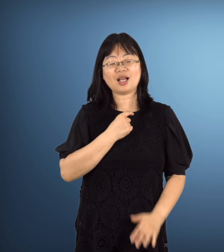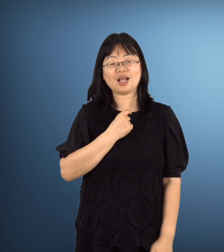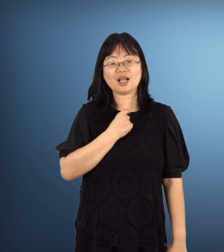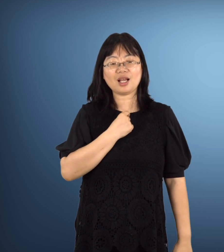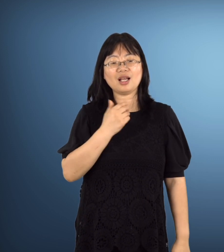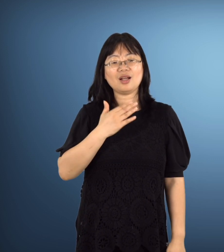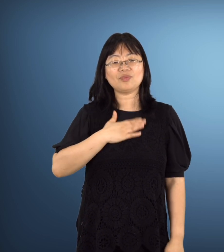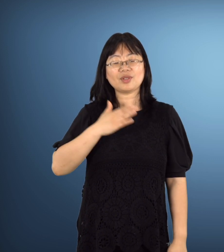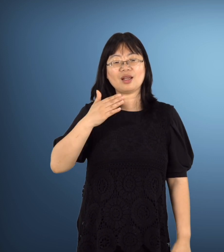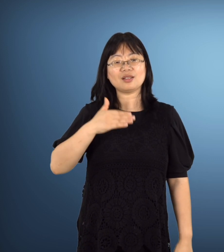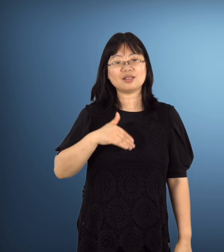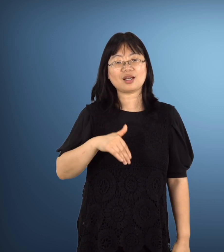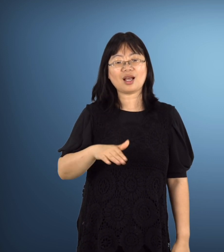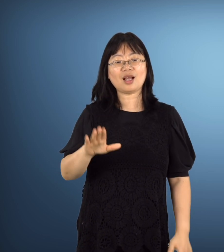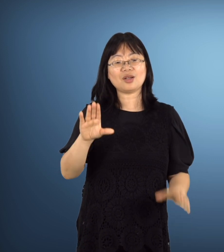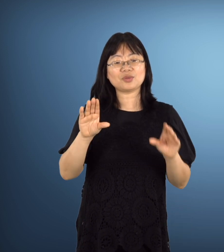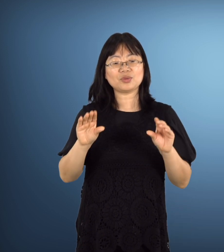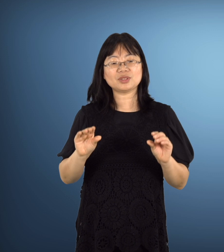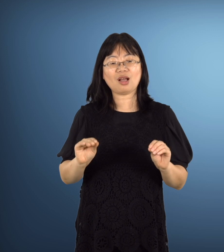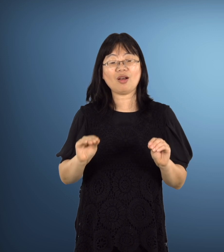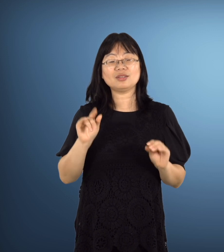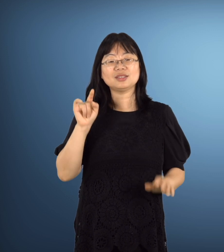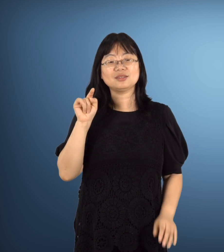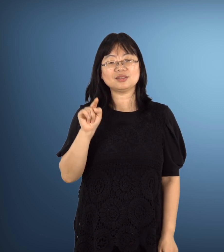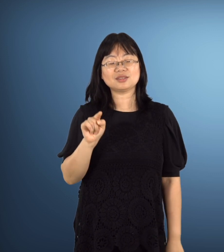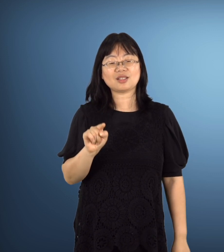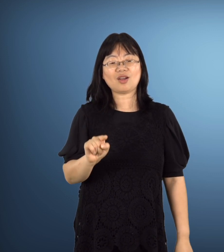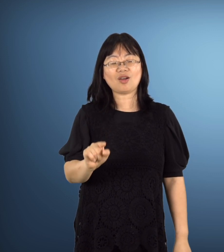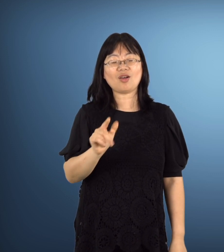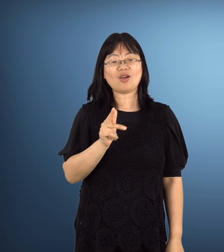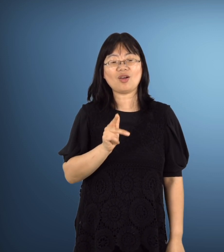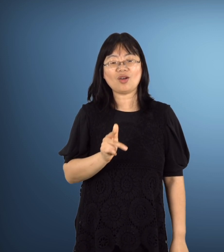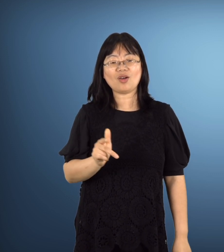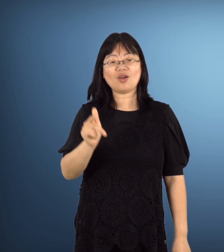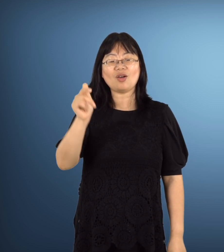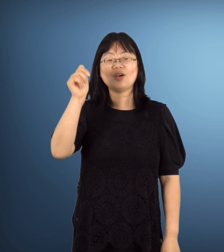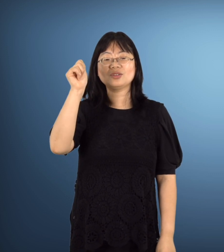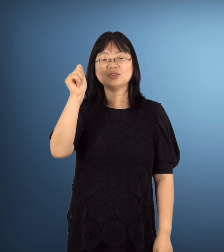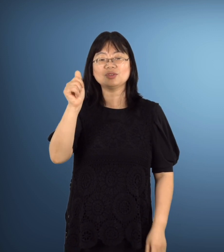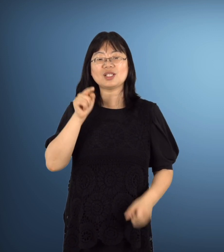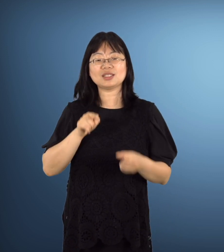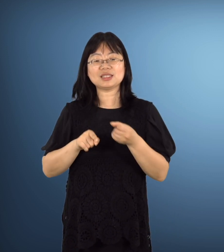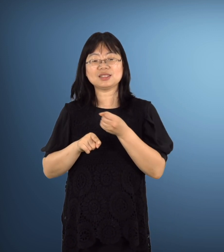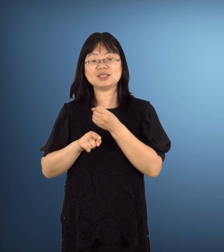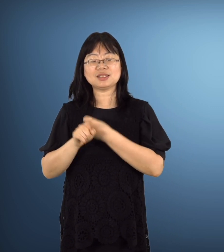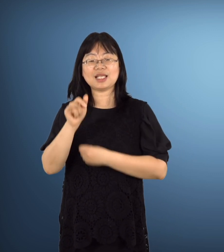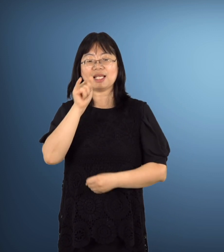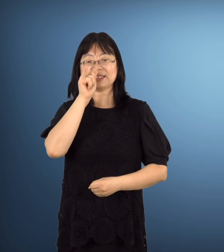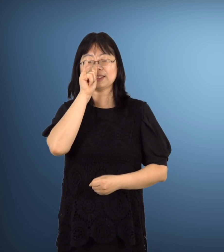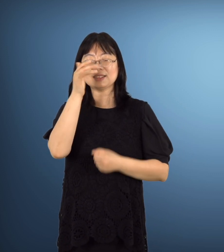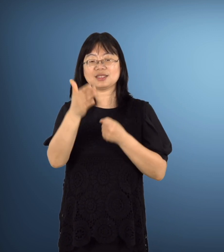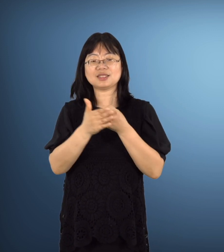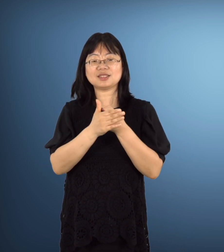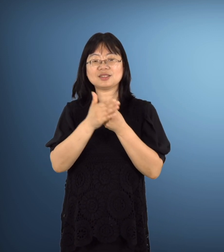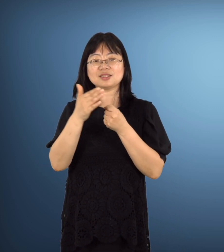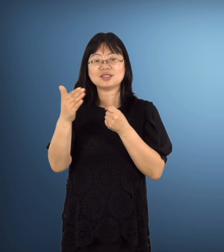멈춰서리다. 나의 가고 서는 건 주님